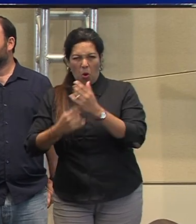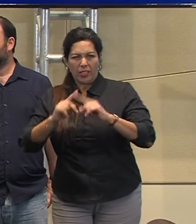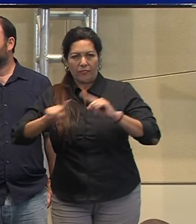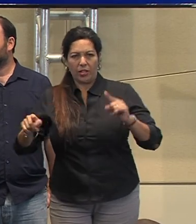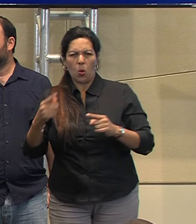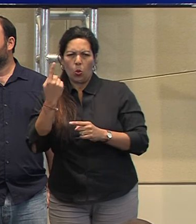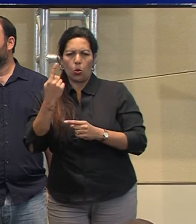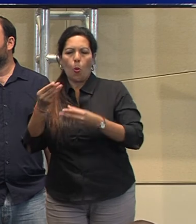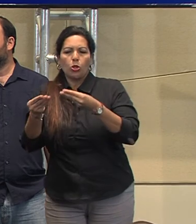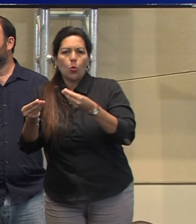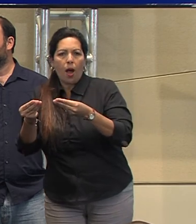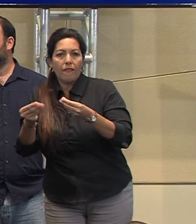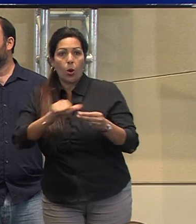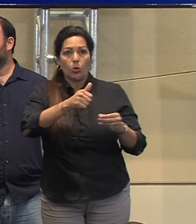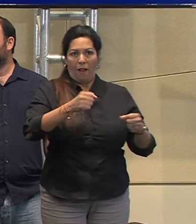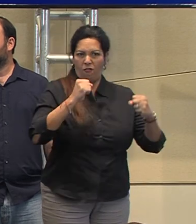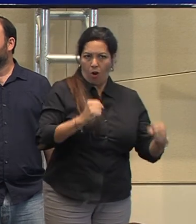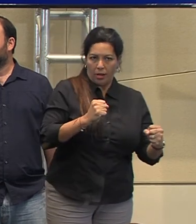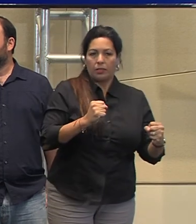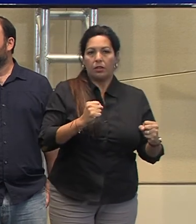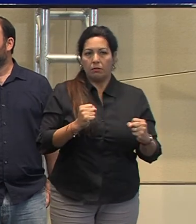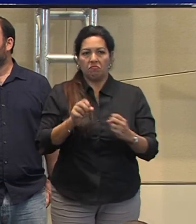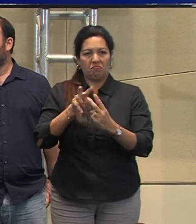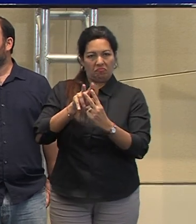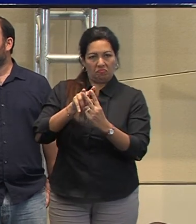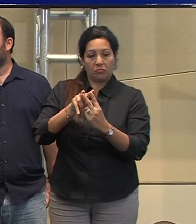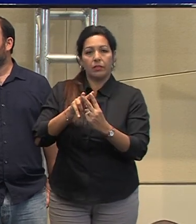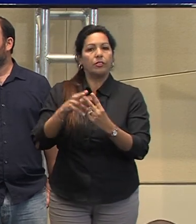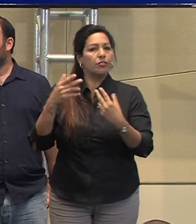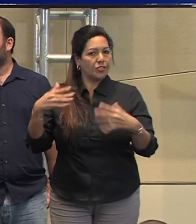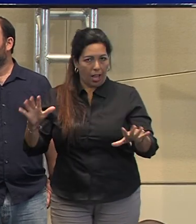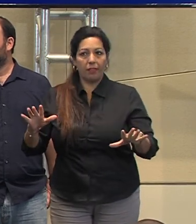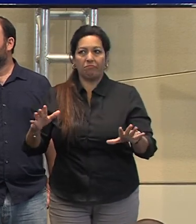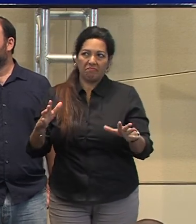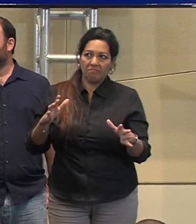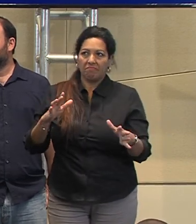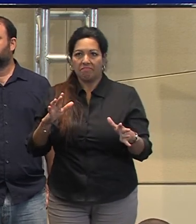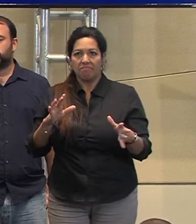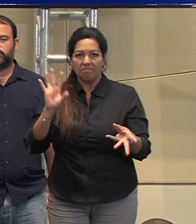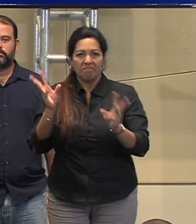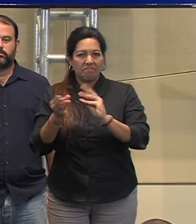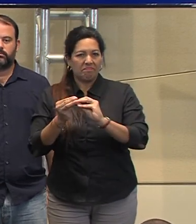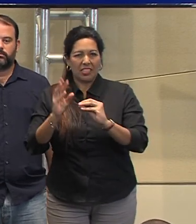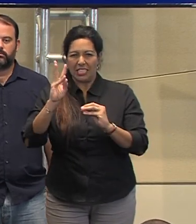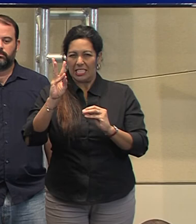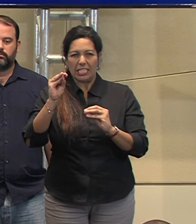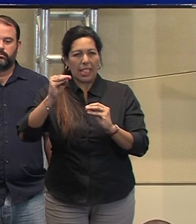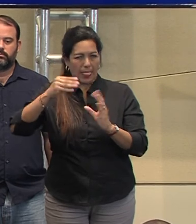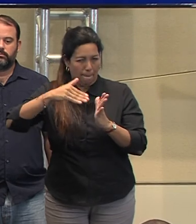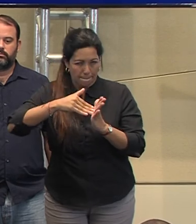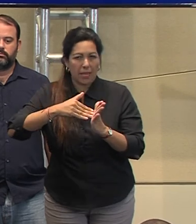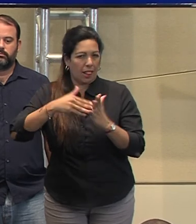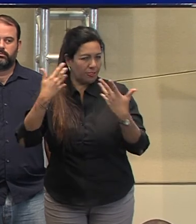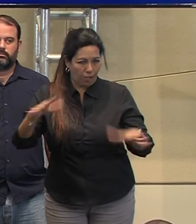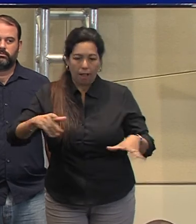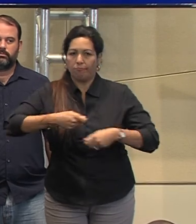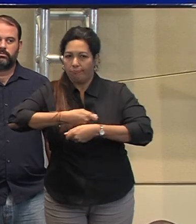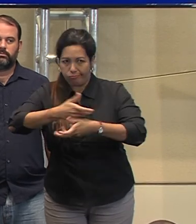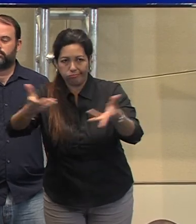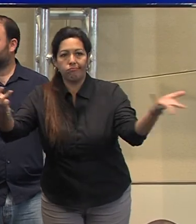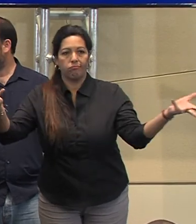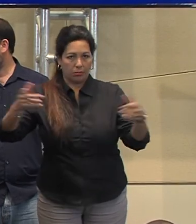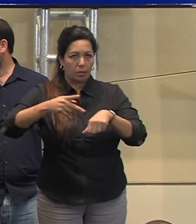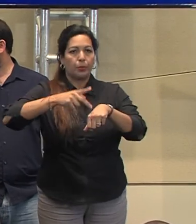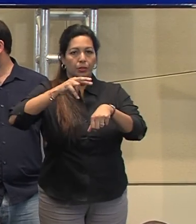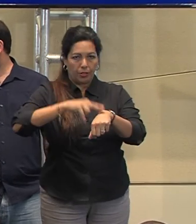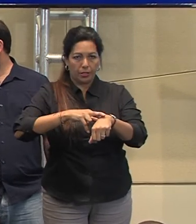los que los que son más livianos y los otros pues ya estamos hablando de más de 60 mil que se han repartido a través de toda la